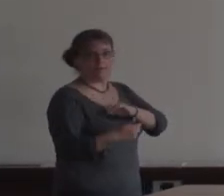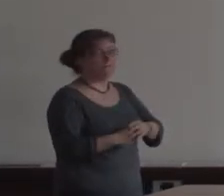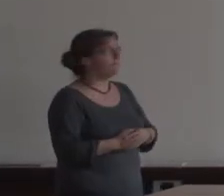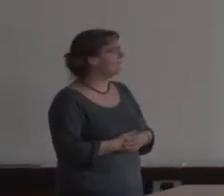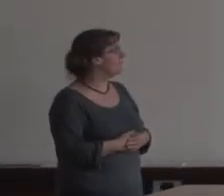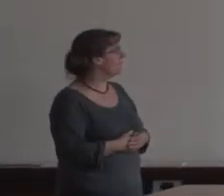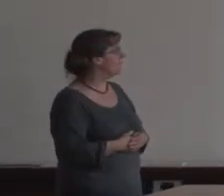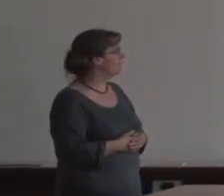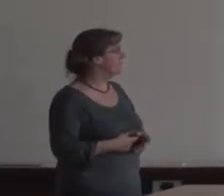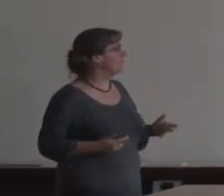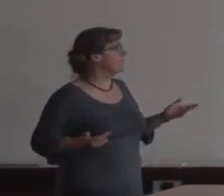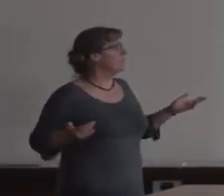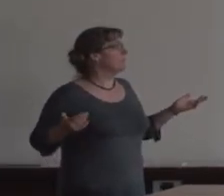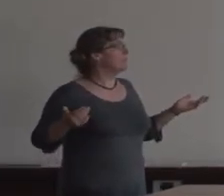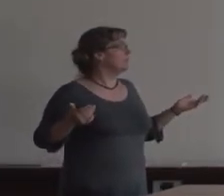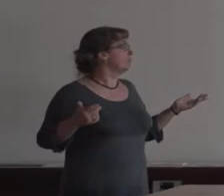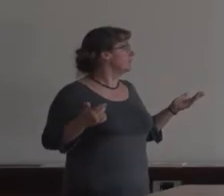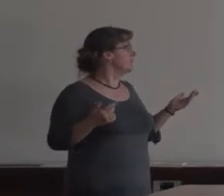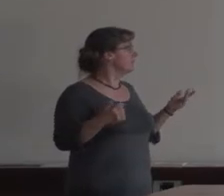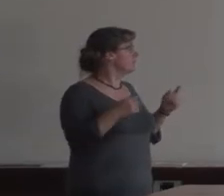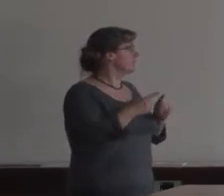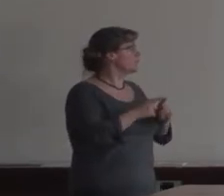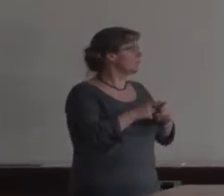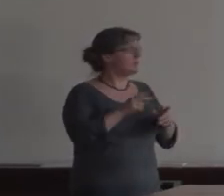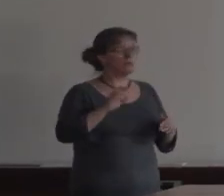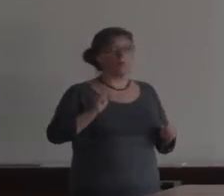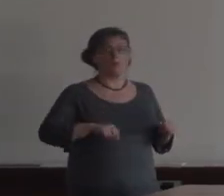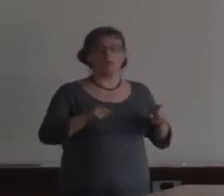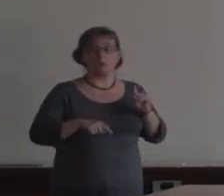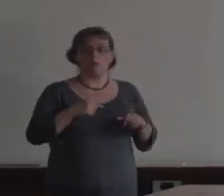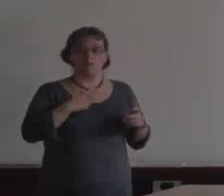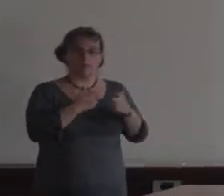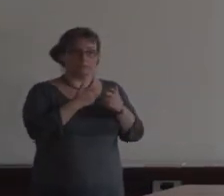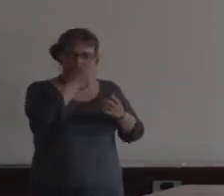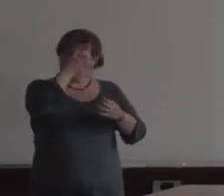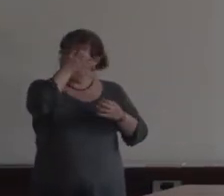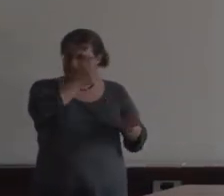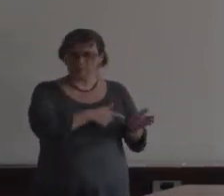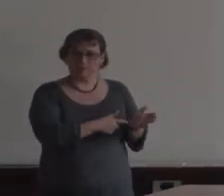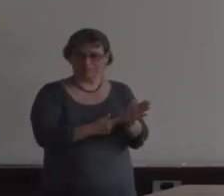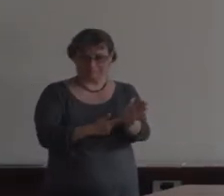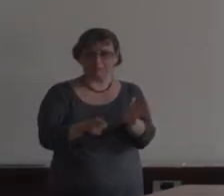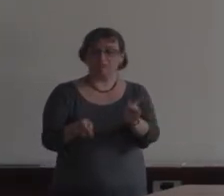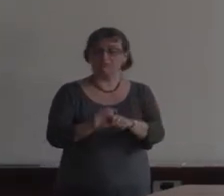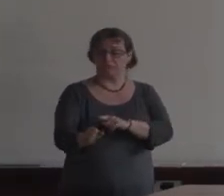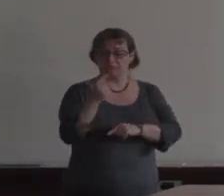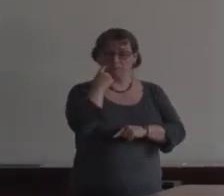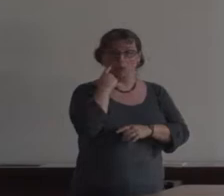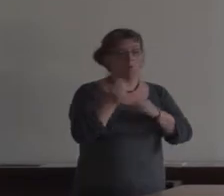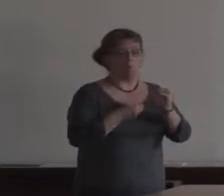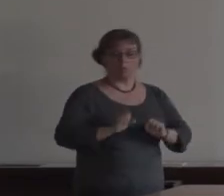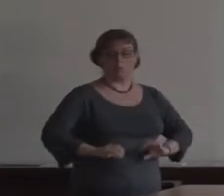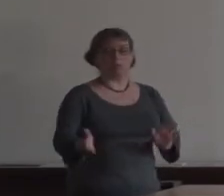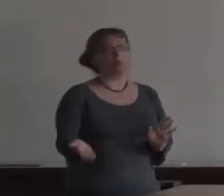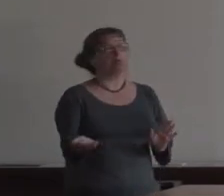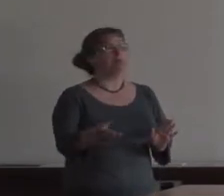Si on souhaite, on peut lui donner des exemples explicites à exécuter, mais sinon on peut juste le laisser